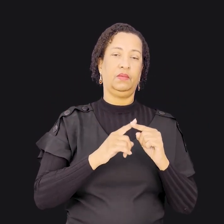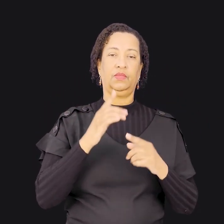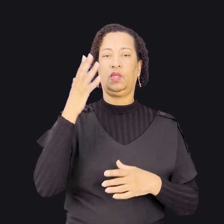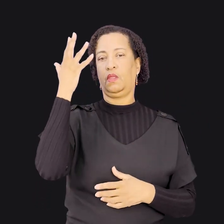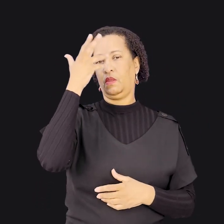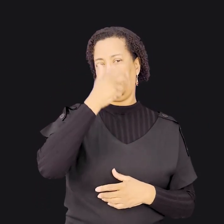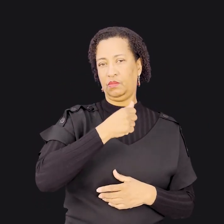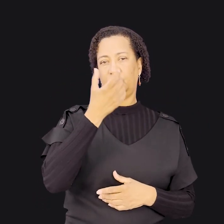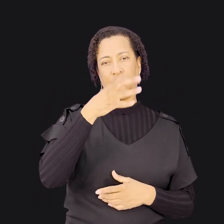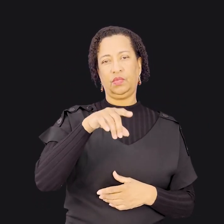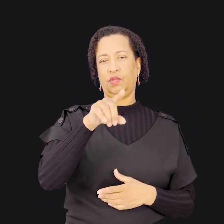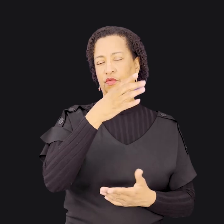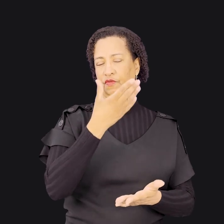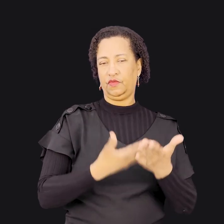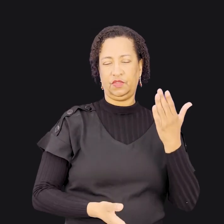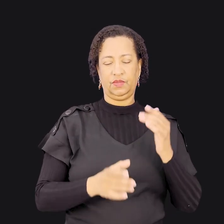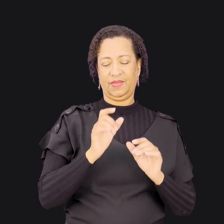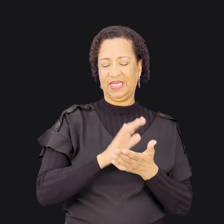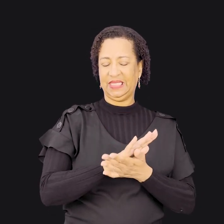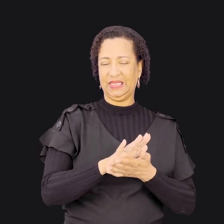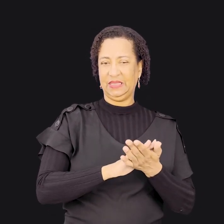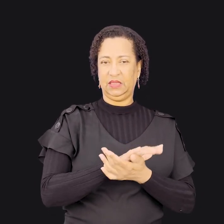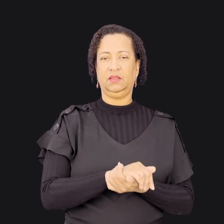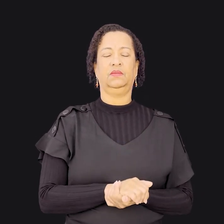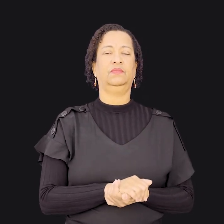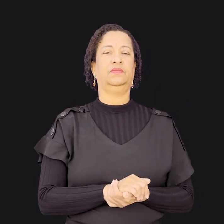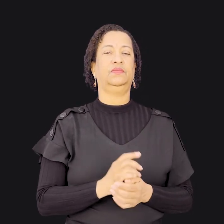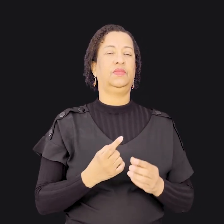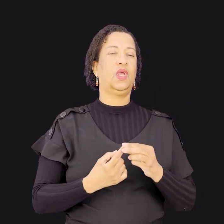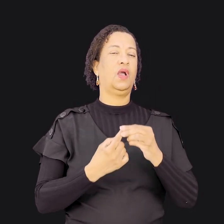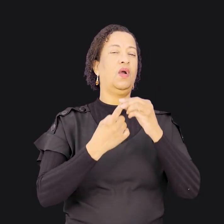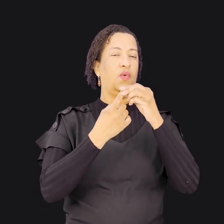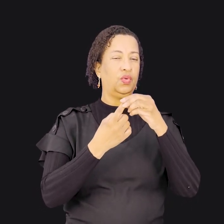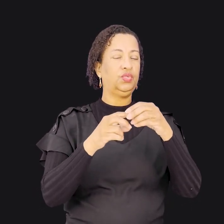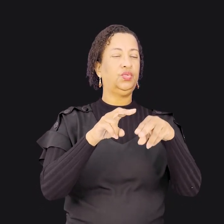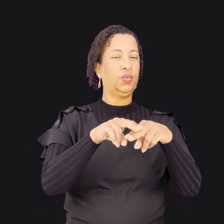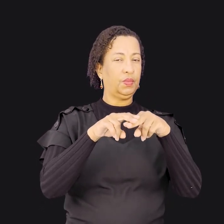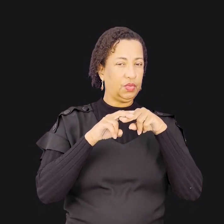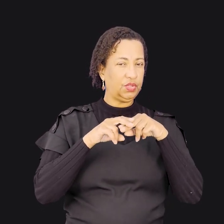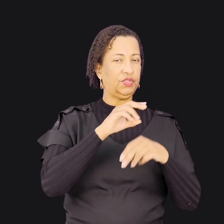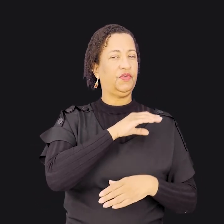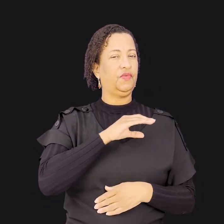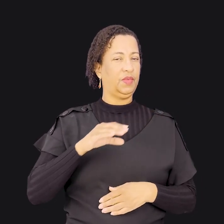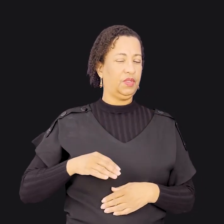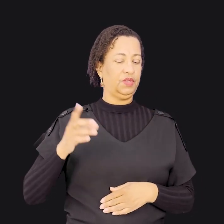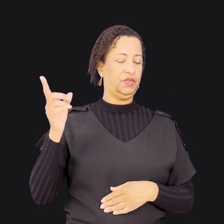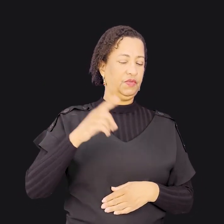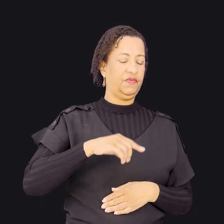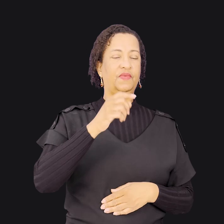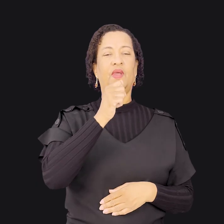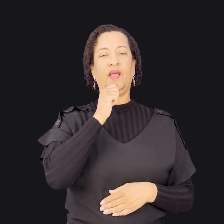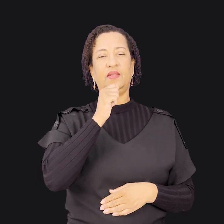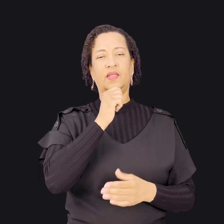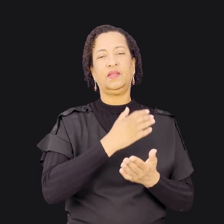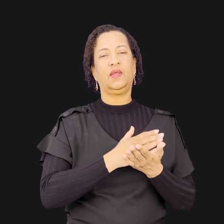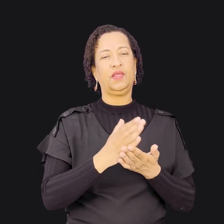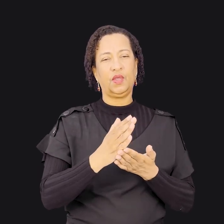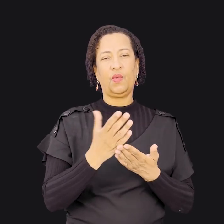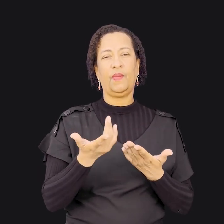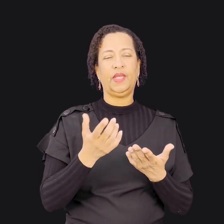porque é muito bonito e não quero que você perca nenhuma palavra. A única razão para Cristo ainda não ter vindo e começado a corrente